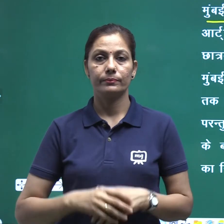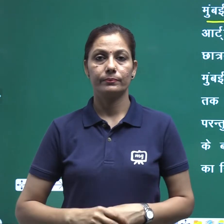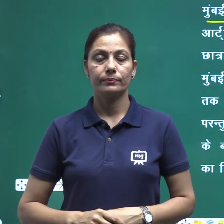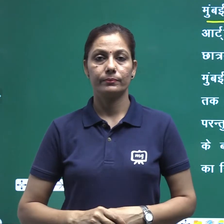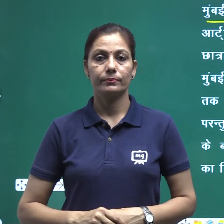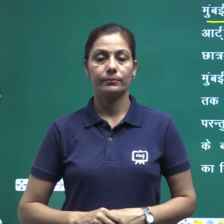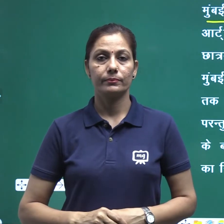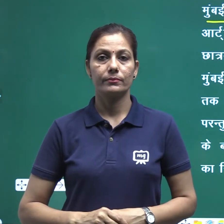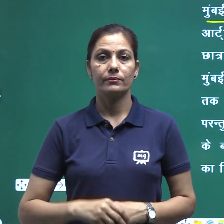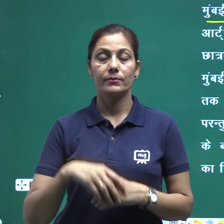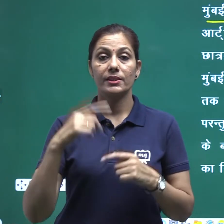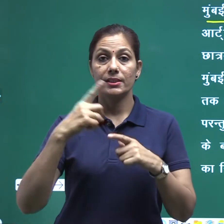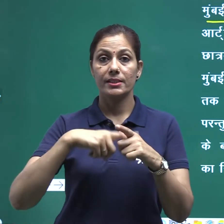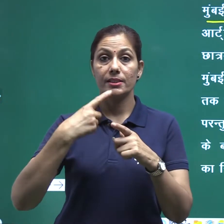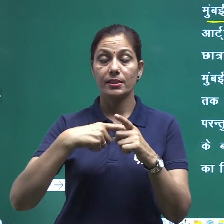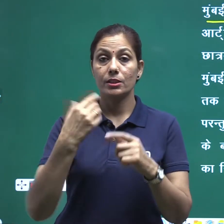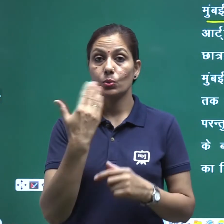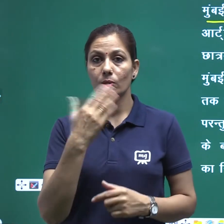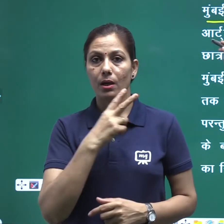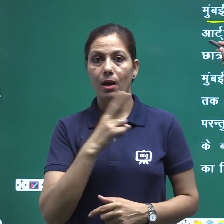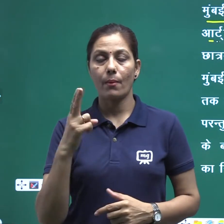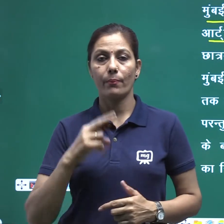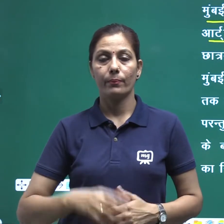जे स्कूल ऑफ आर्ट्स में